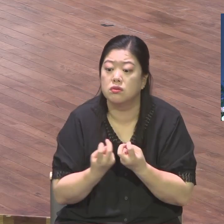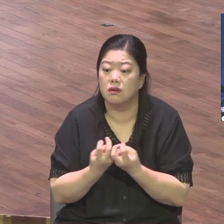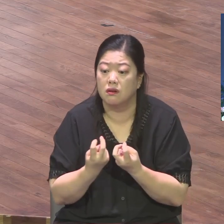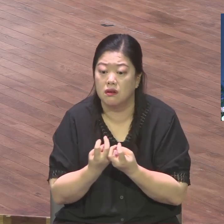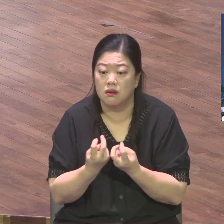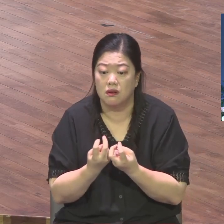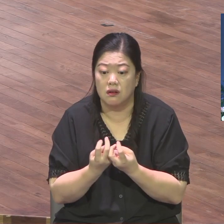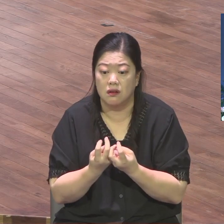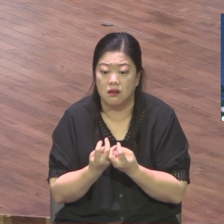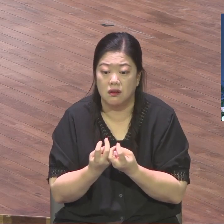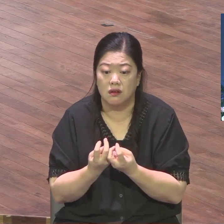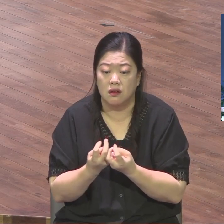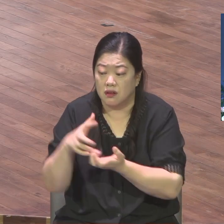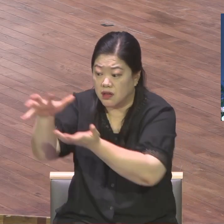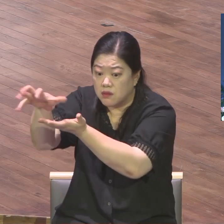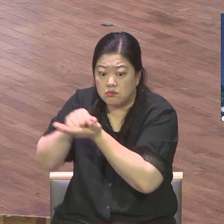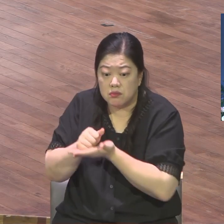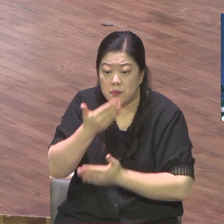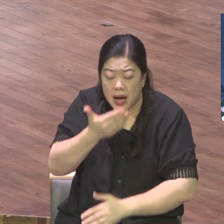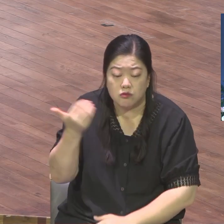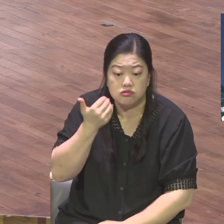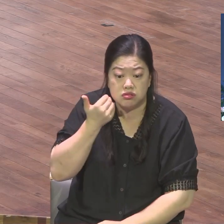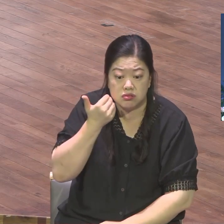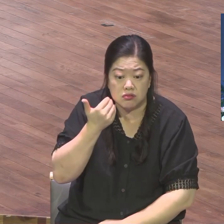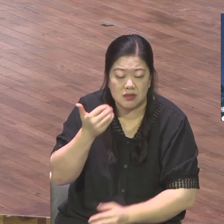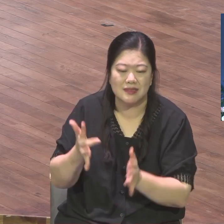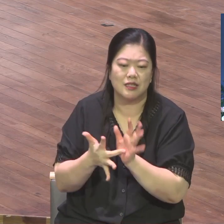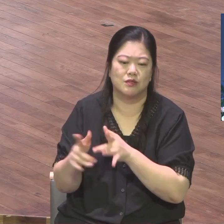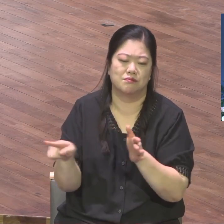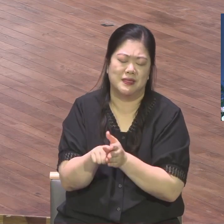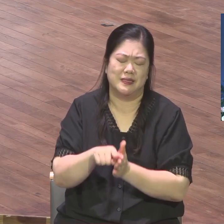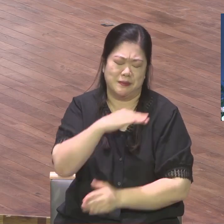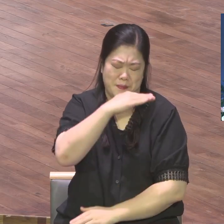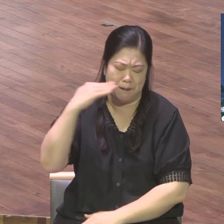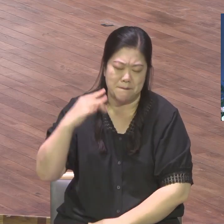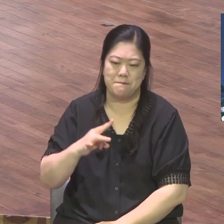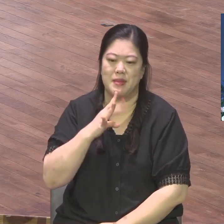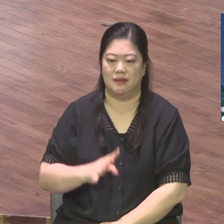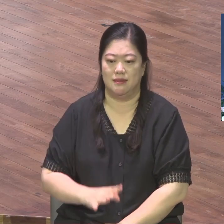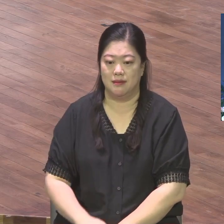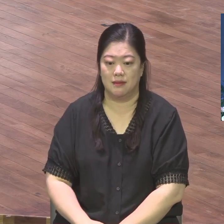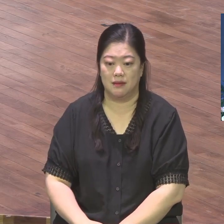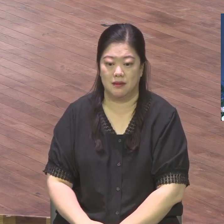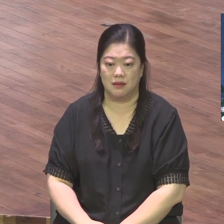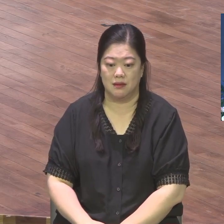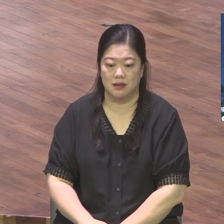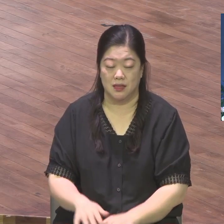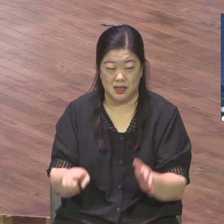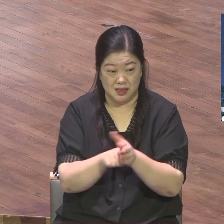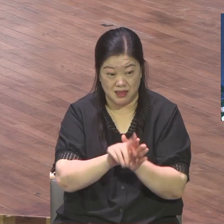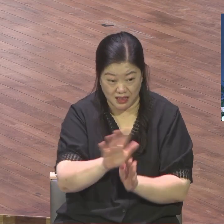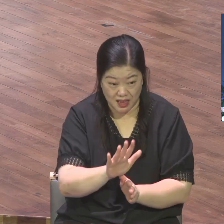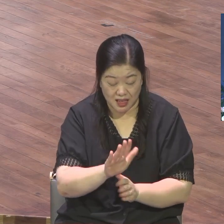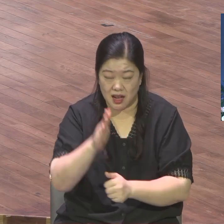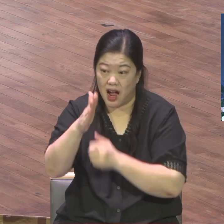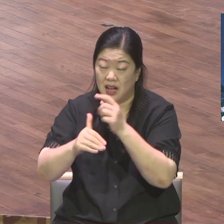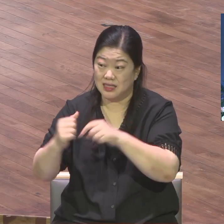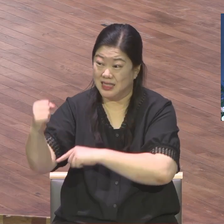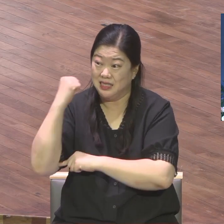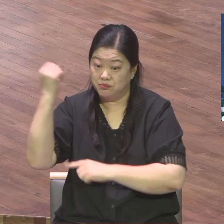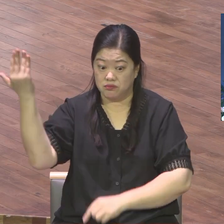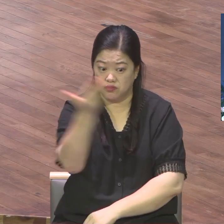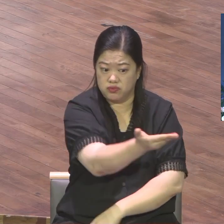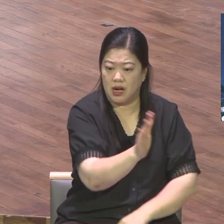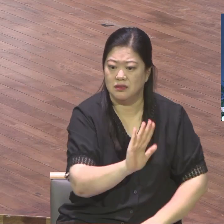누구에게 임하느냐? 믿는 자에게 임한다. 딱 한정을 지어놨어요. 믿는 자에게만, 말씀을 믿는